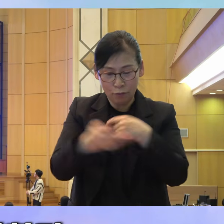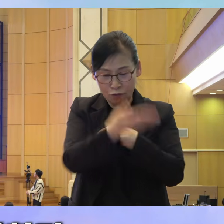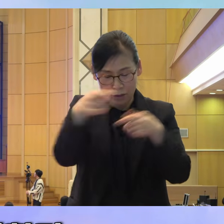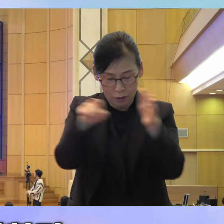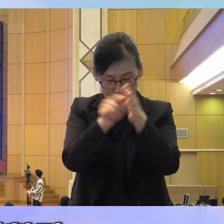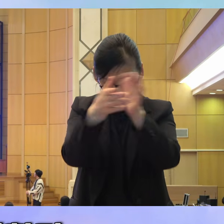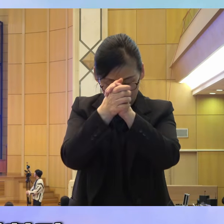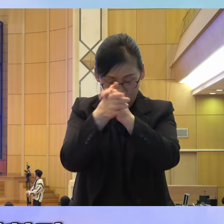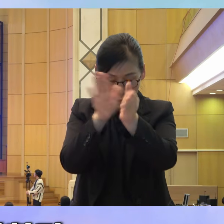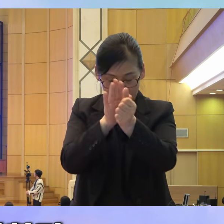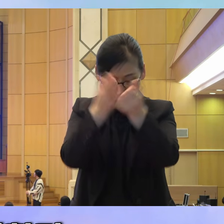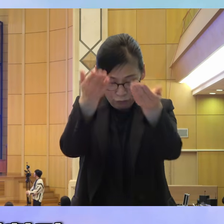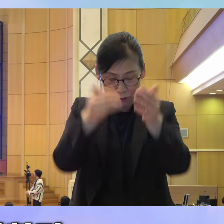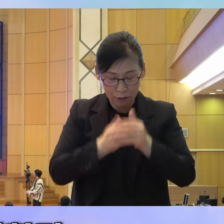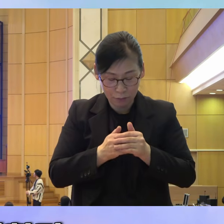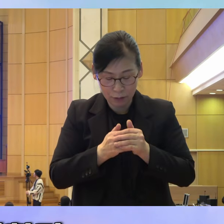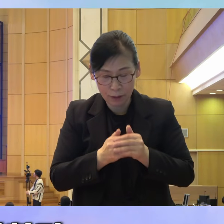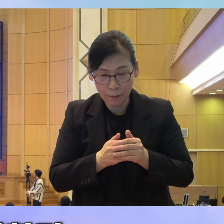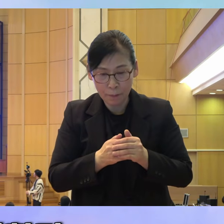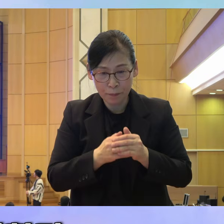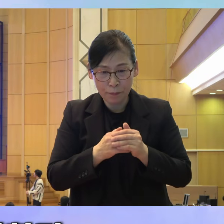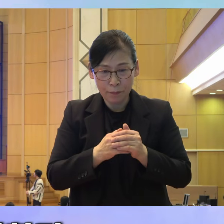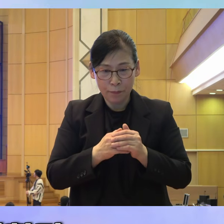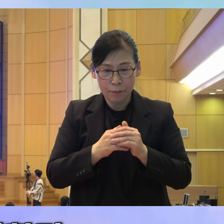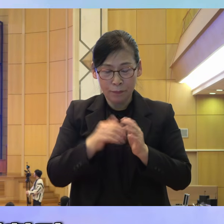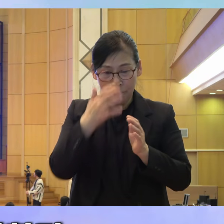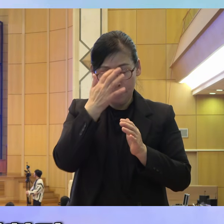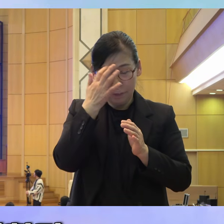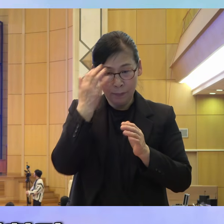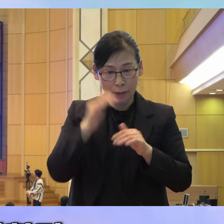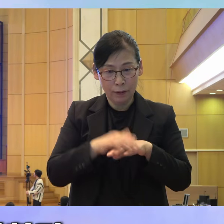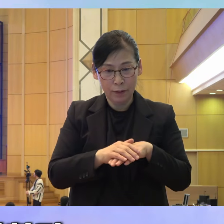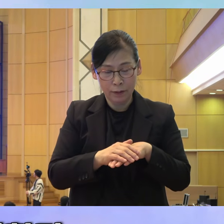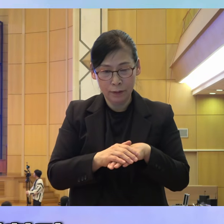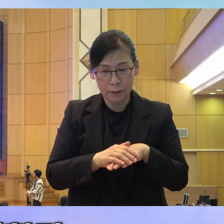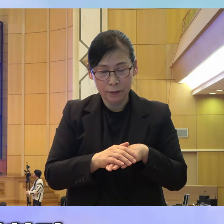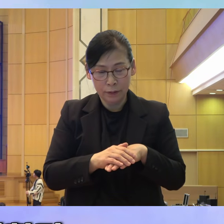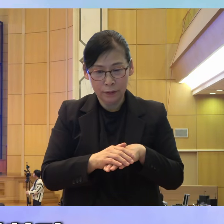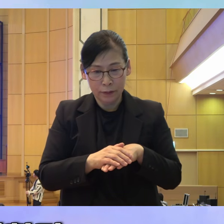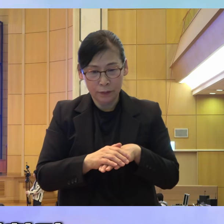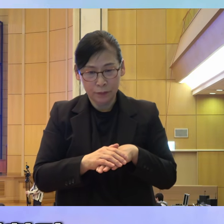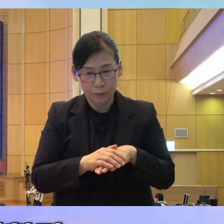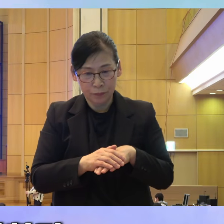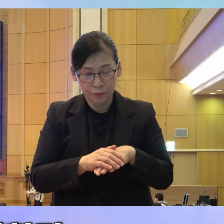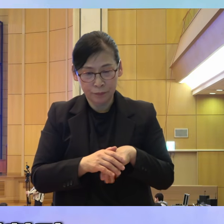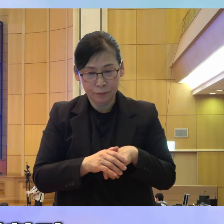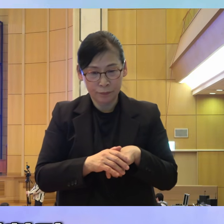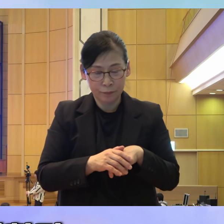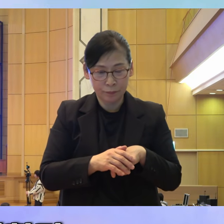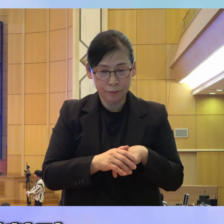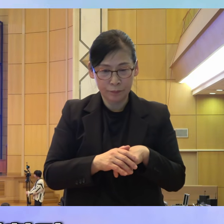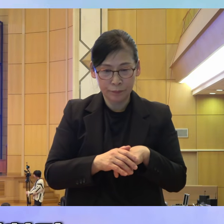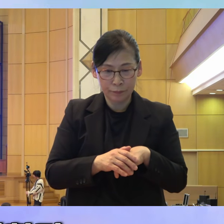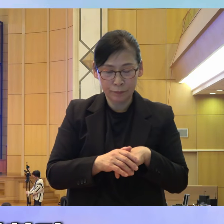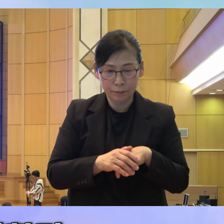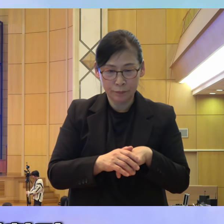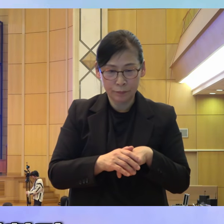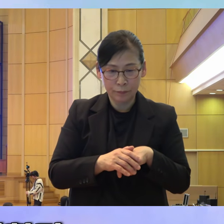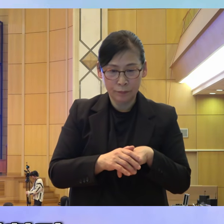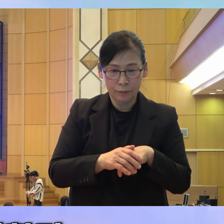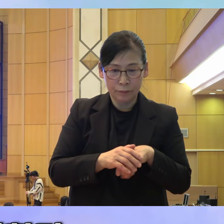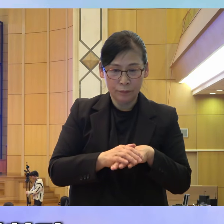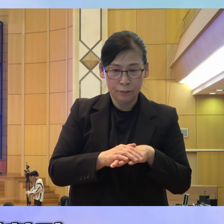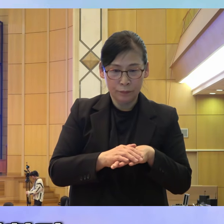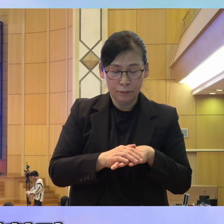기도해 주시겠습니다. 오늘 3부 예배 후에는 계시록 영상